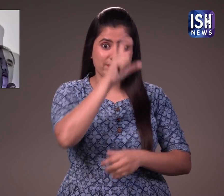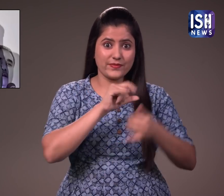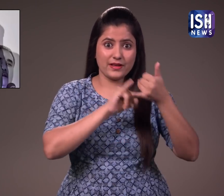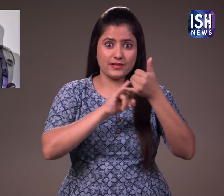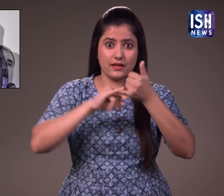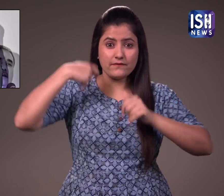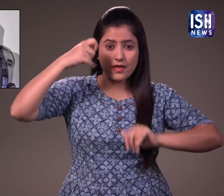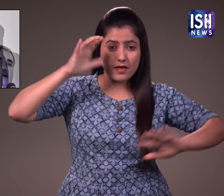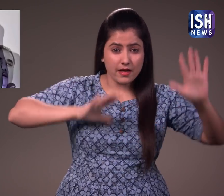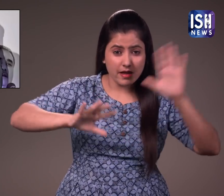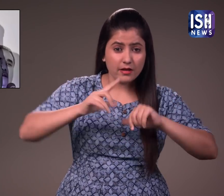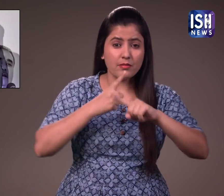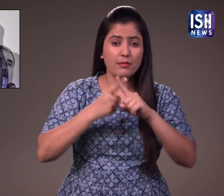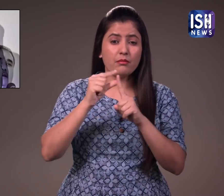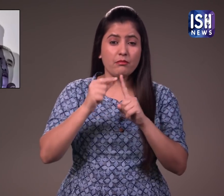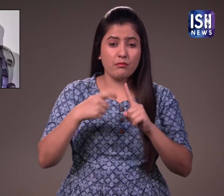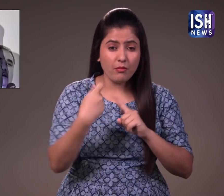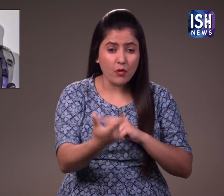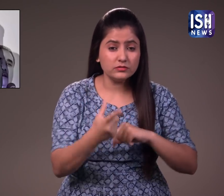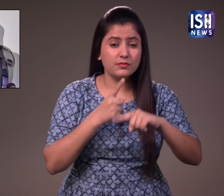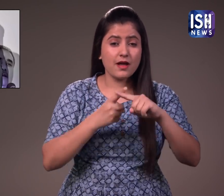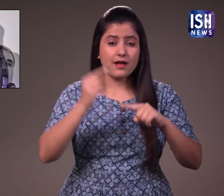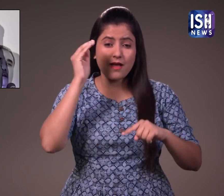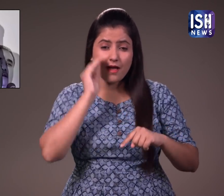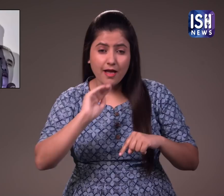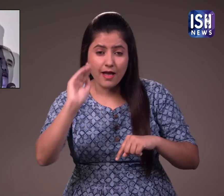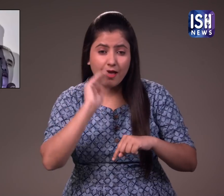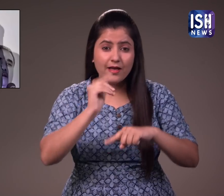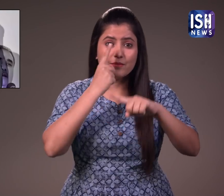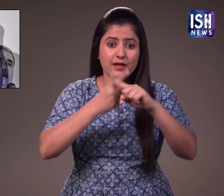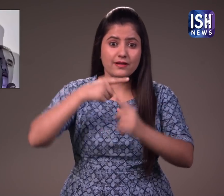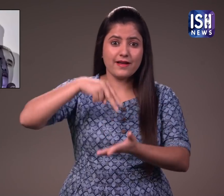वे एक अभिनेता, निर्माता, गायक और अंकर है